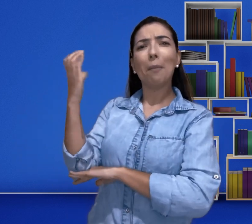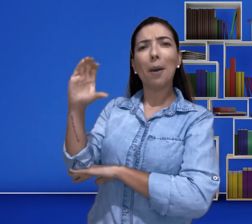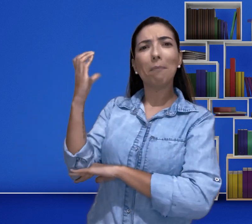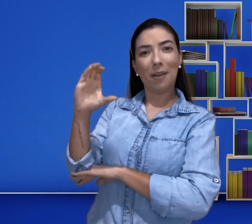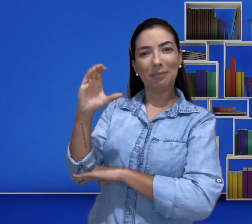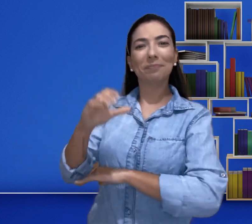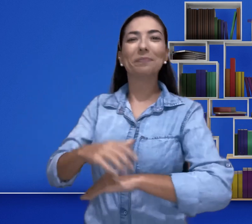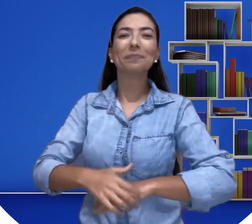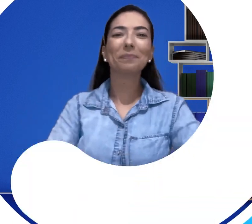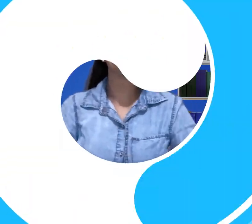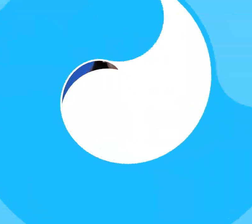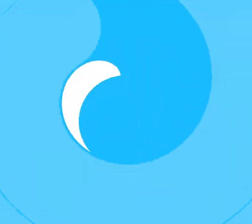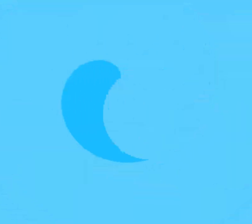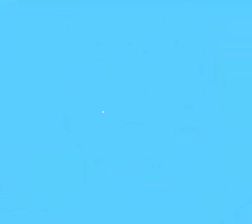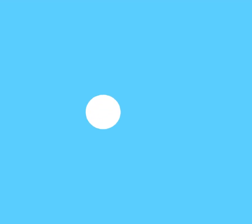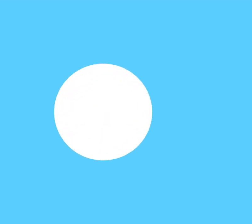novos conteúdos.